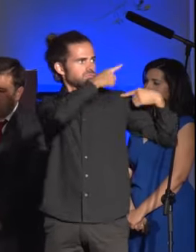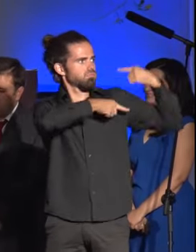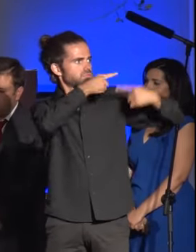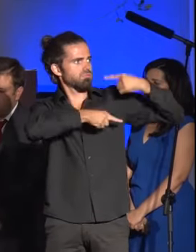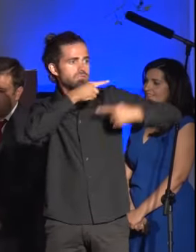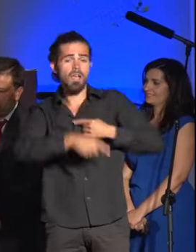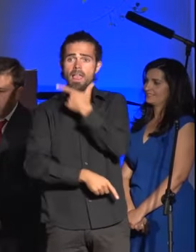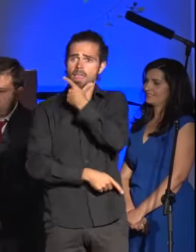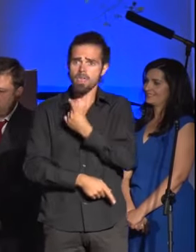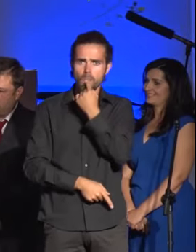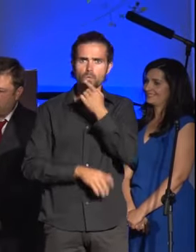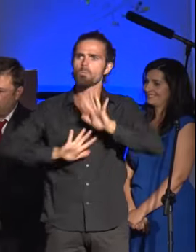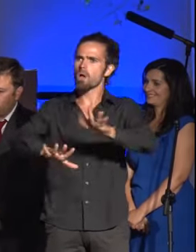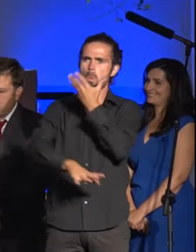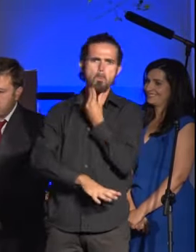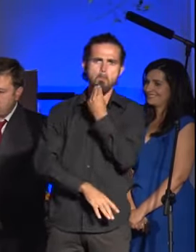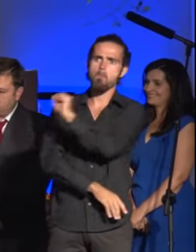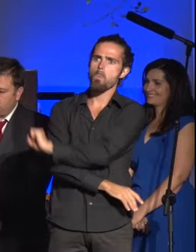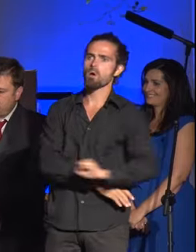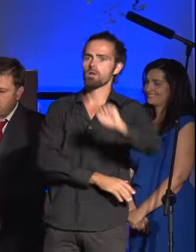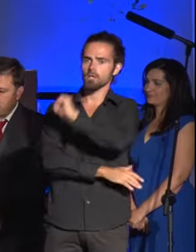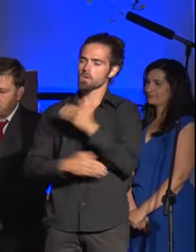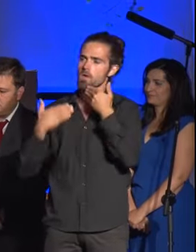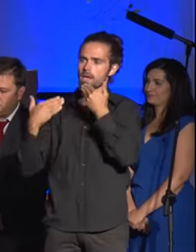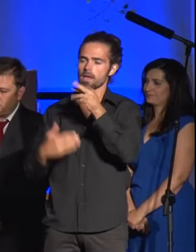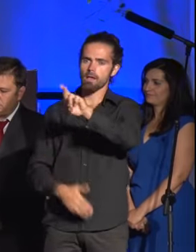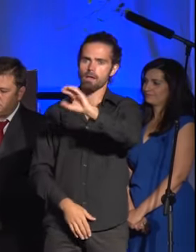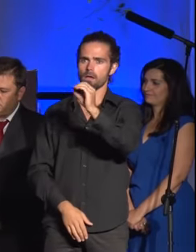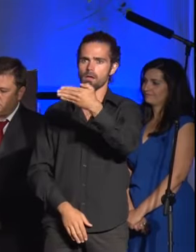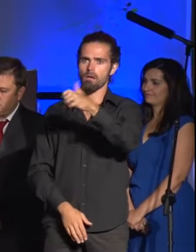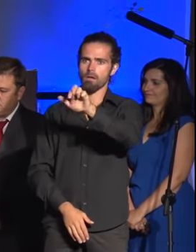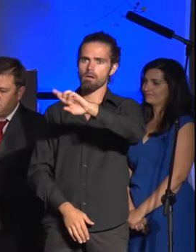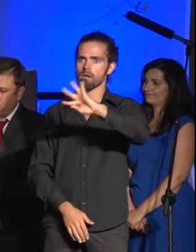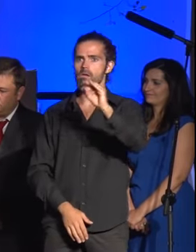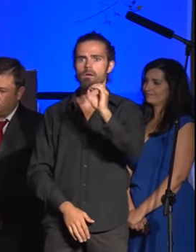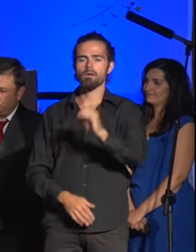así de bonito. Muchas gracias, Roberto. Y ahora